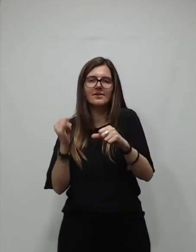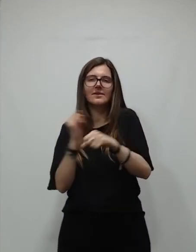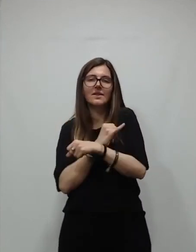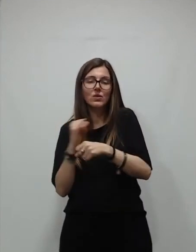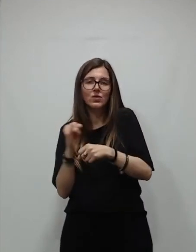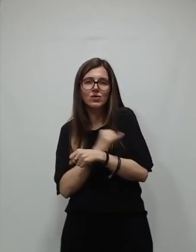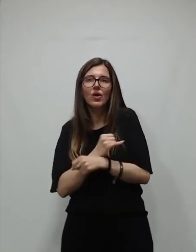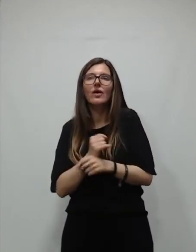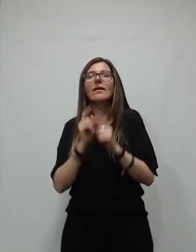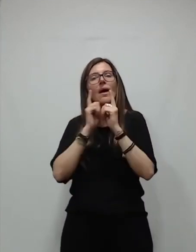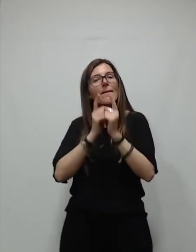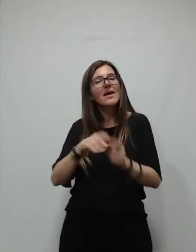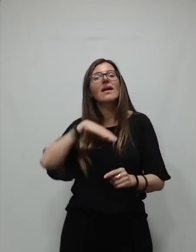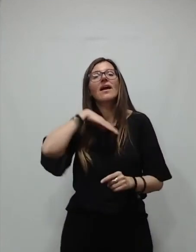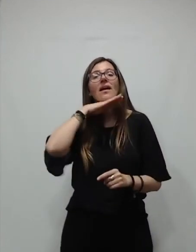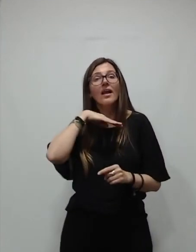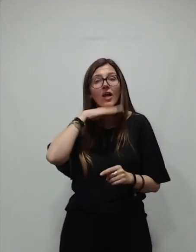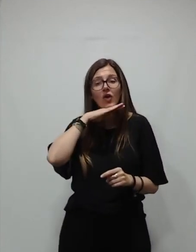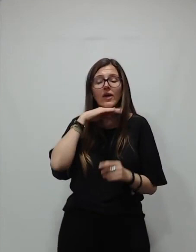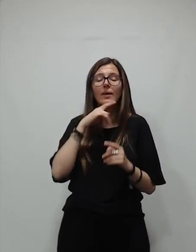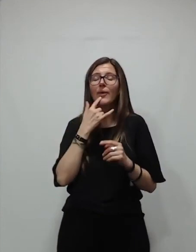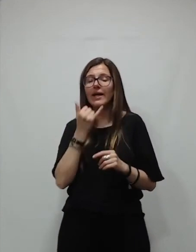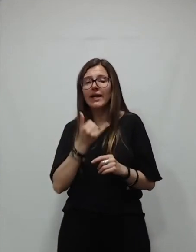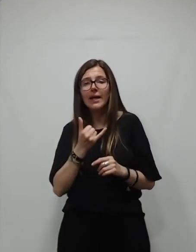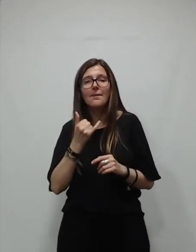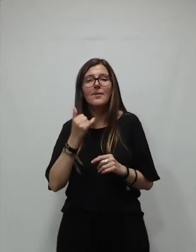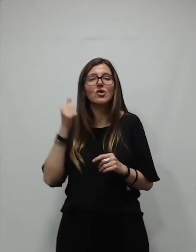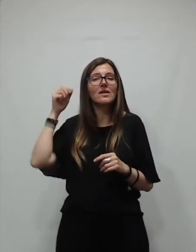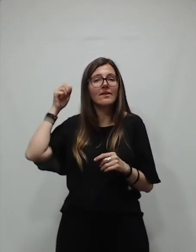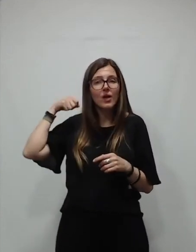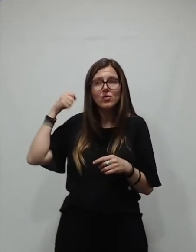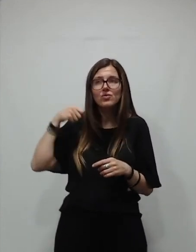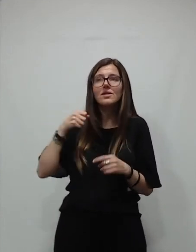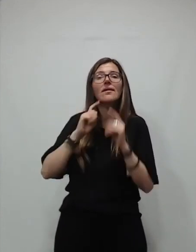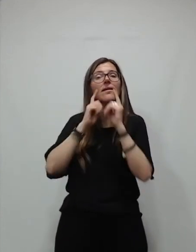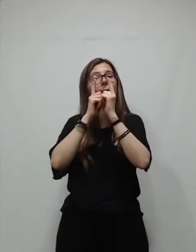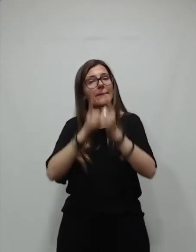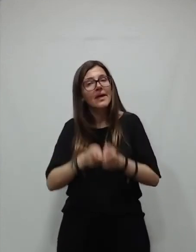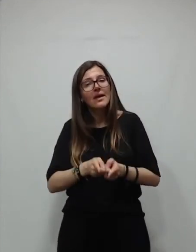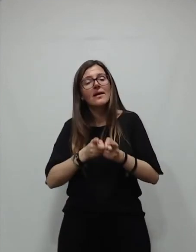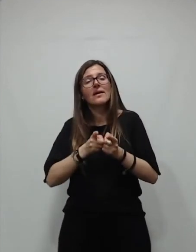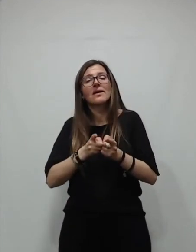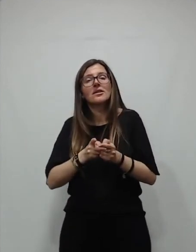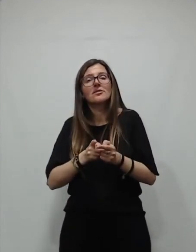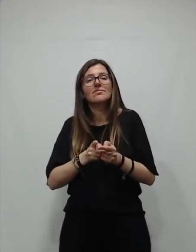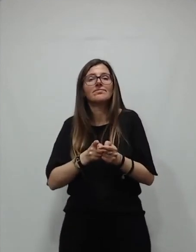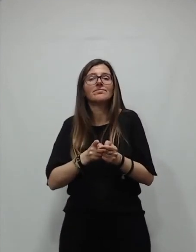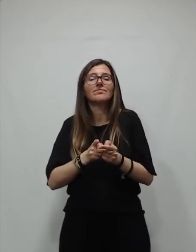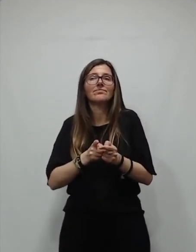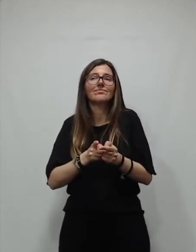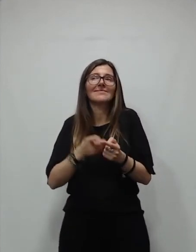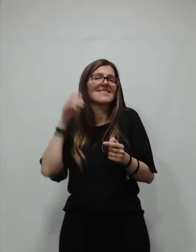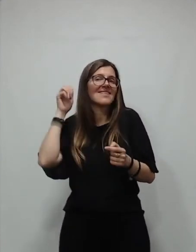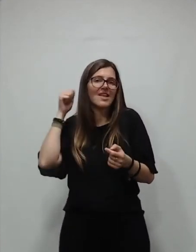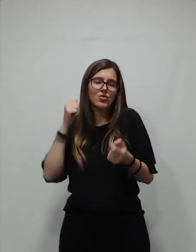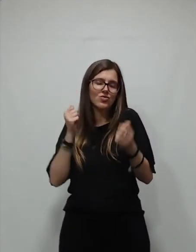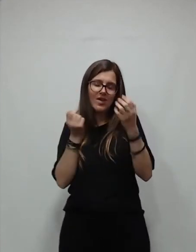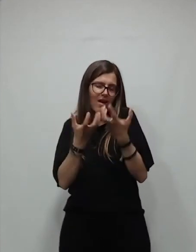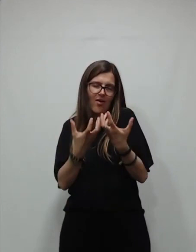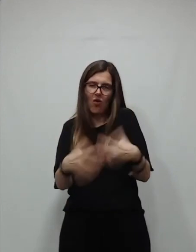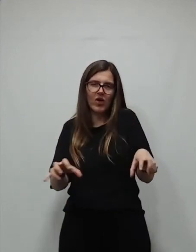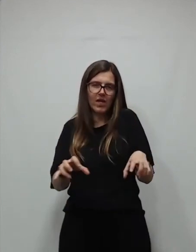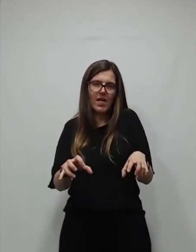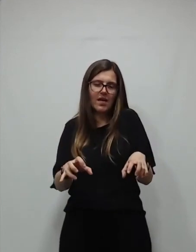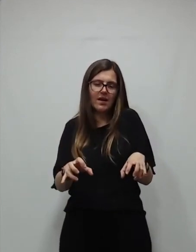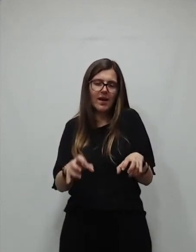en Canelones hay un polo, por ejemplo, en Santa Lucía, con toda la presión. Santa Lucía no quiere recibir más locos, con lo que hay que trabajar